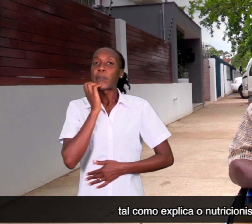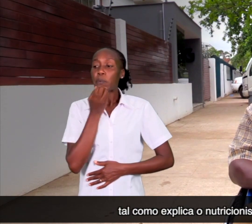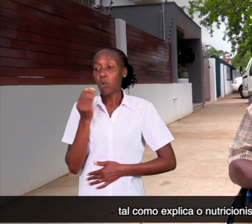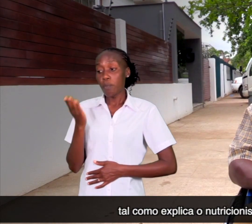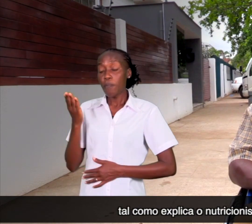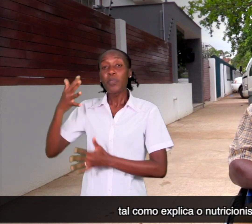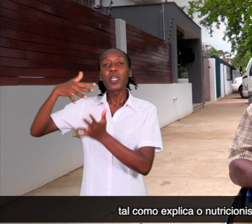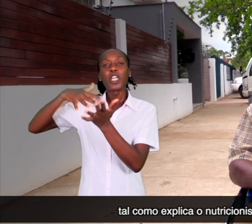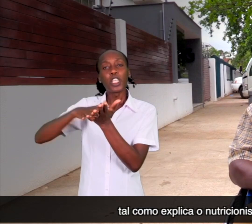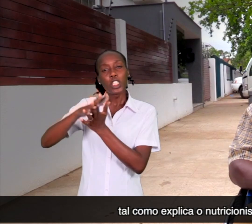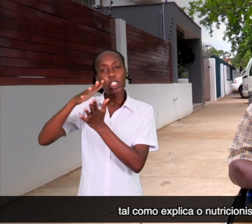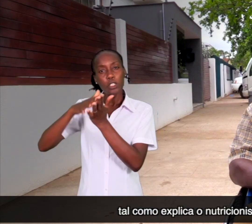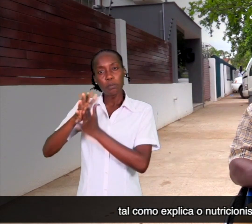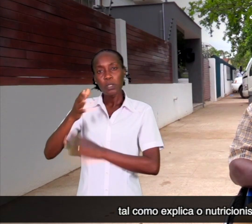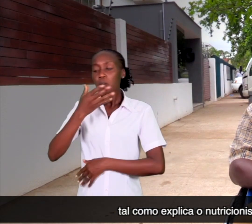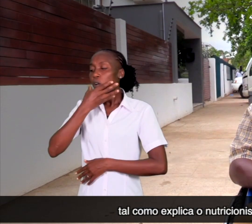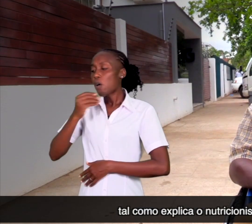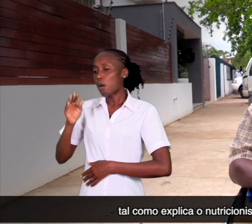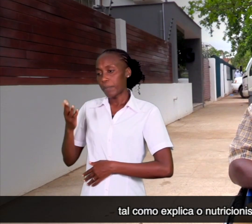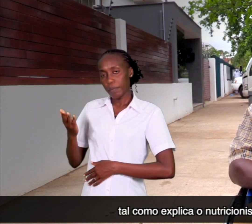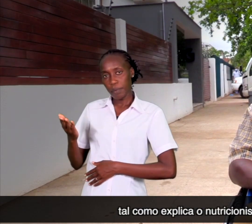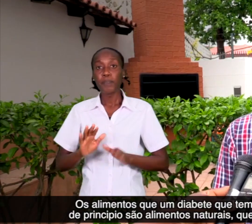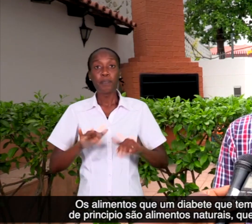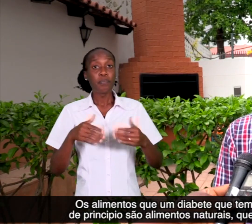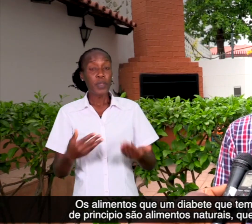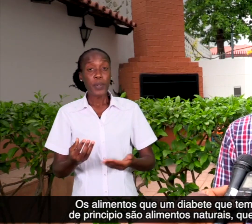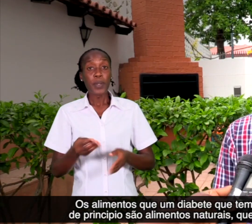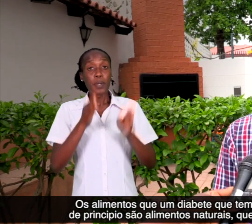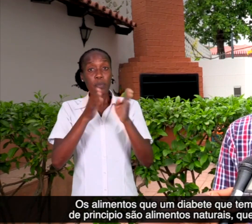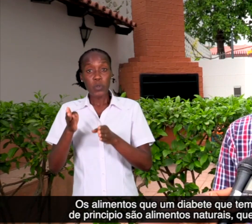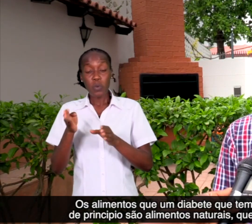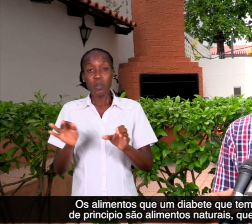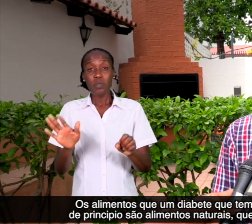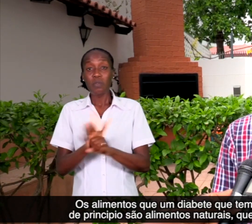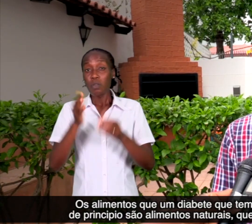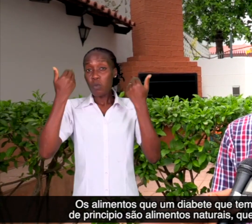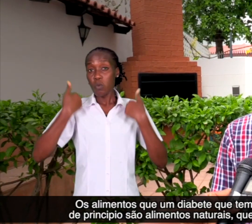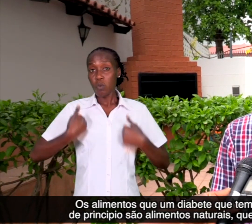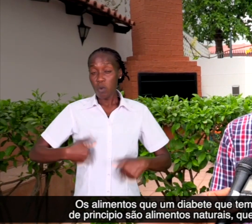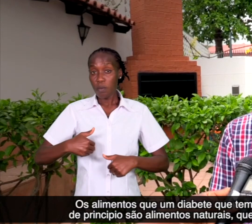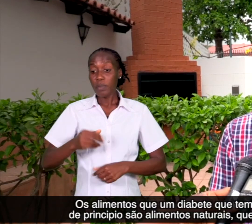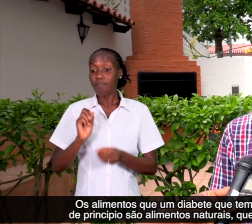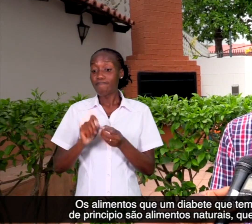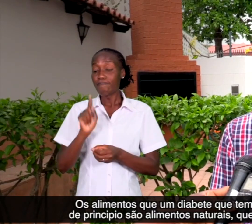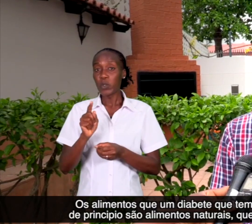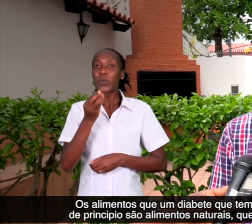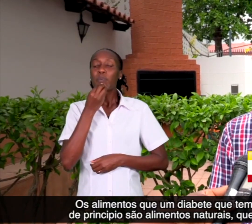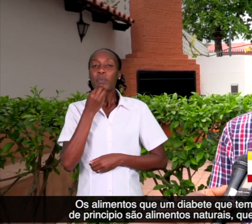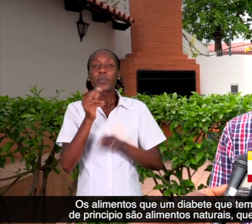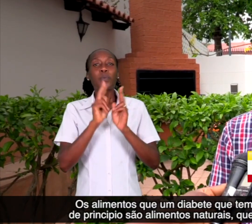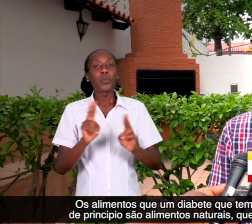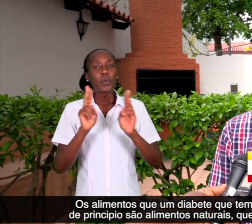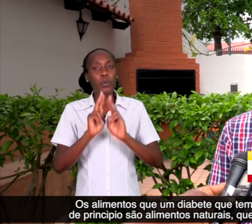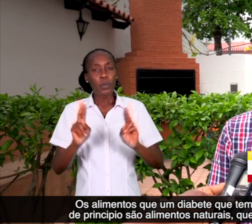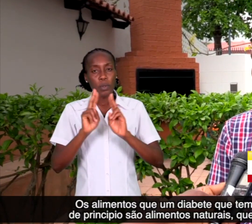o nutricionista Aleixo Luciano. Os alimentos que um diabético tem que consumir, de princípio, são alimentos